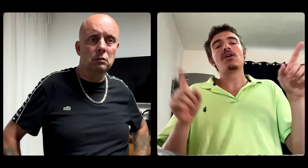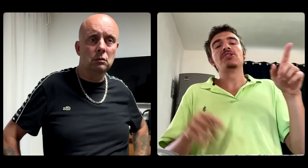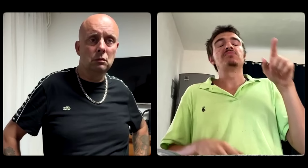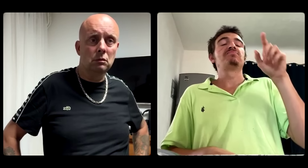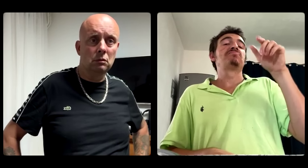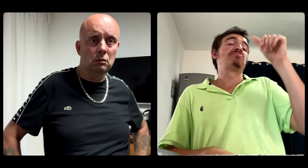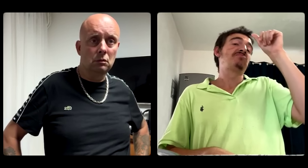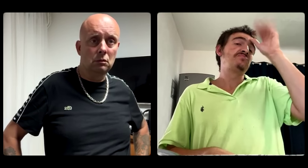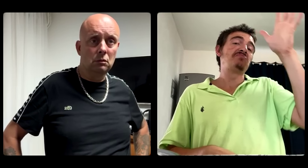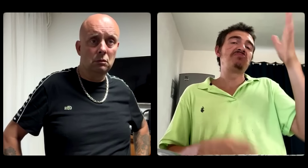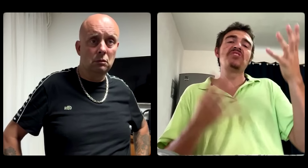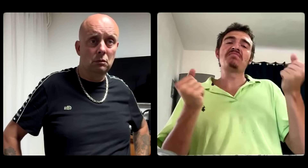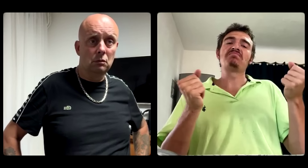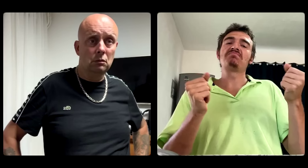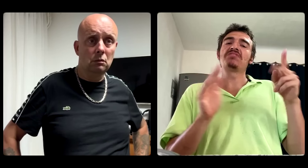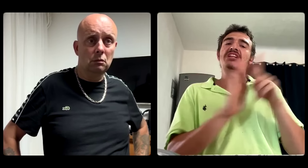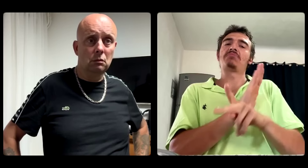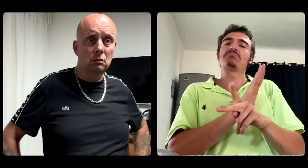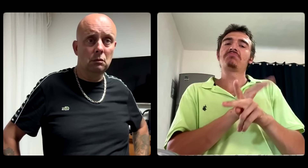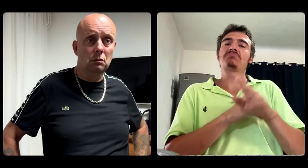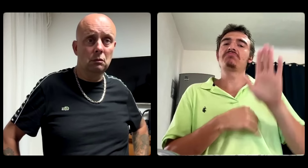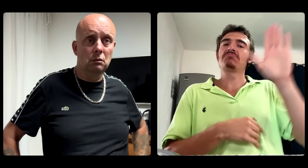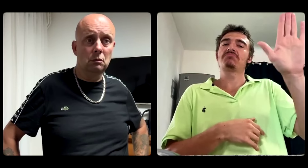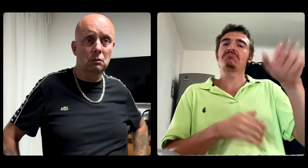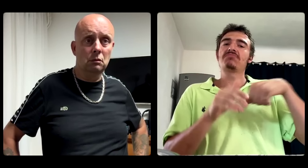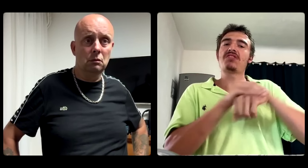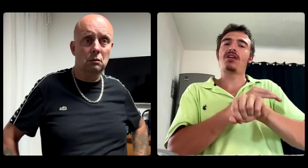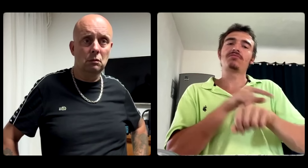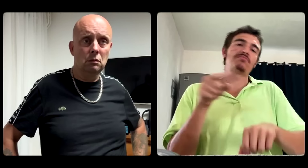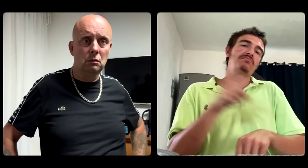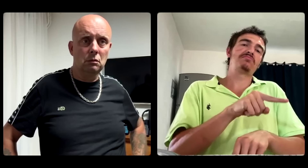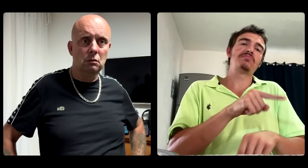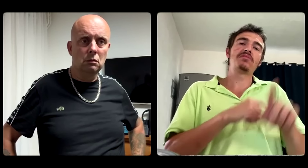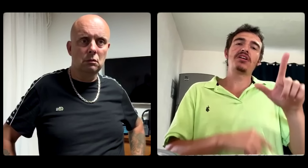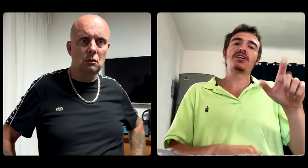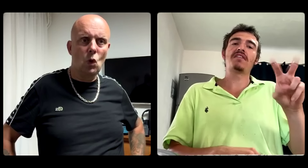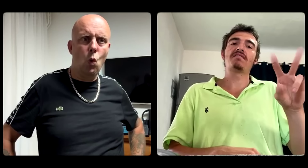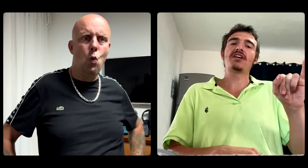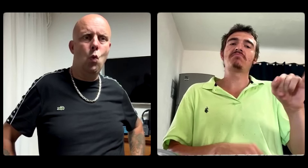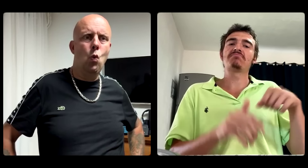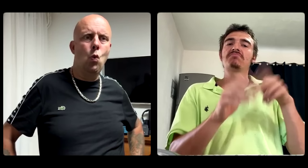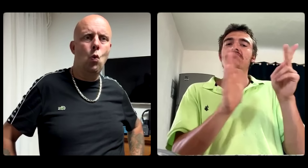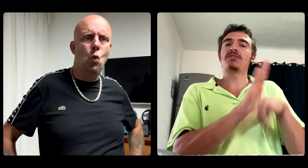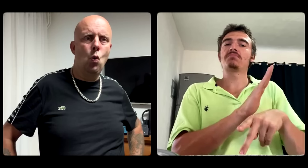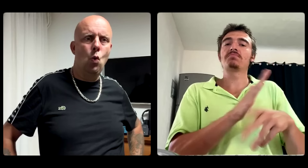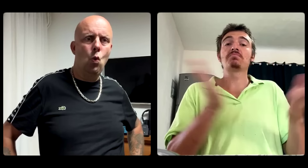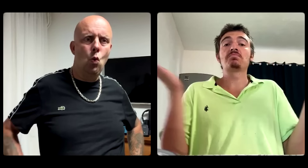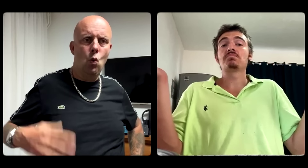Dat moet je sowieso niet doen.